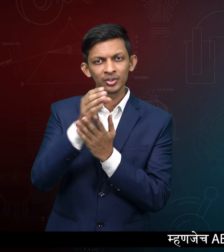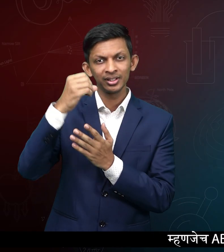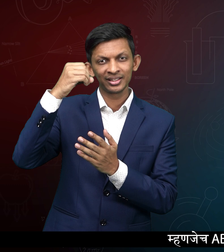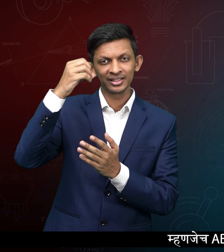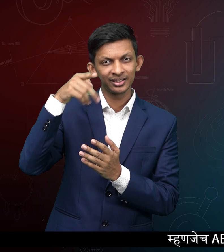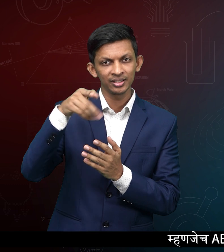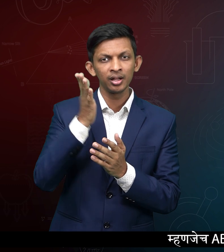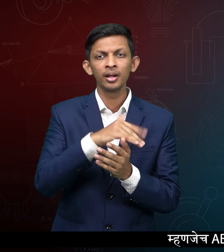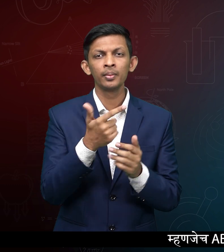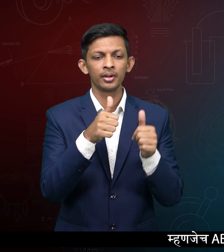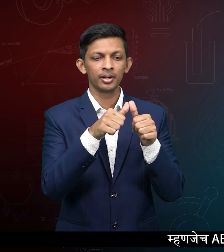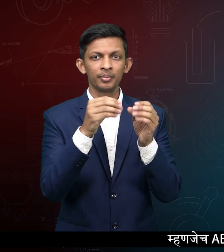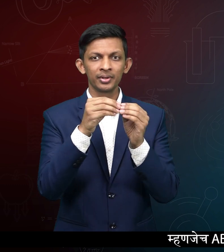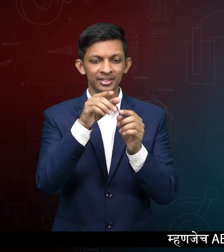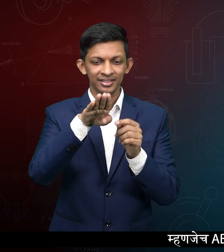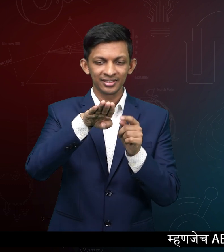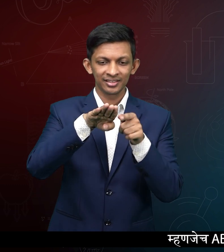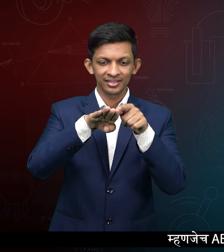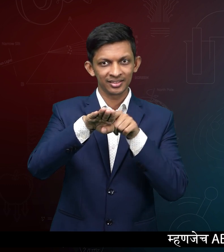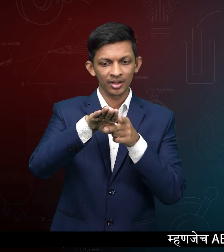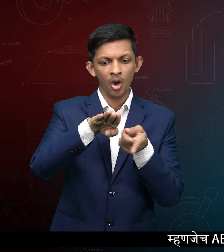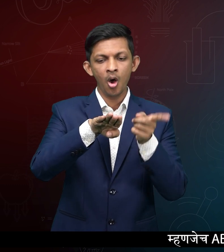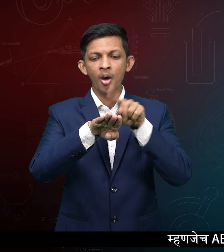म्हणजेच AB मधील प्रवाहाच्या उलट दिशेने.